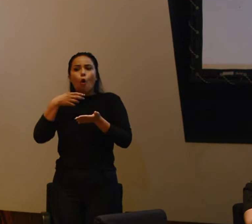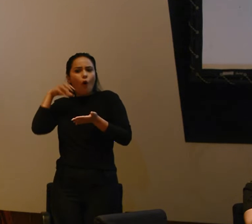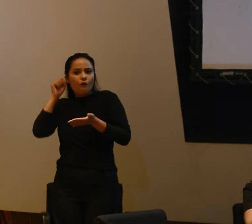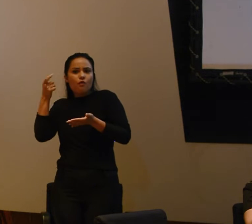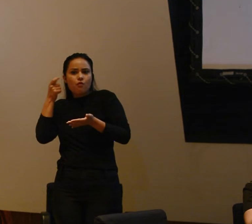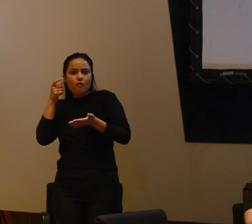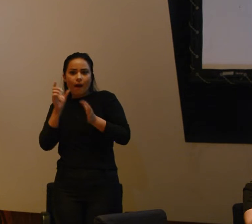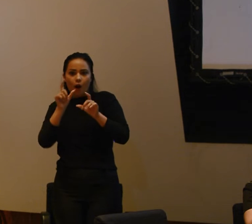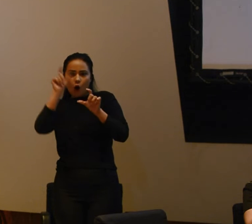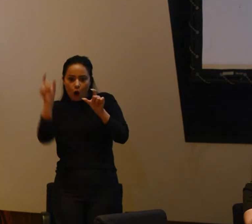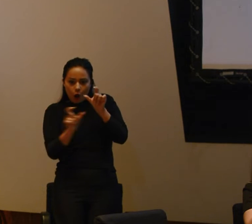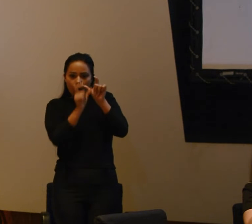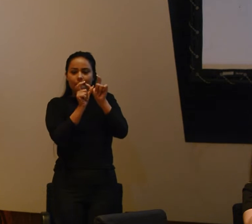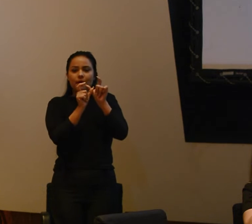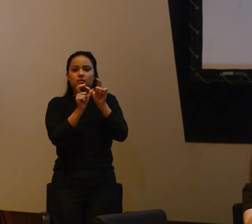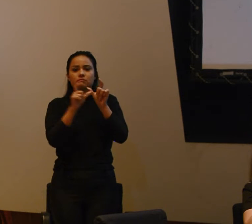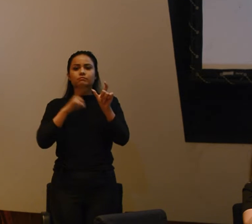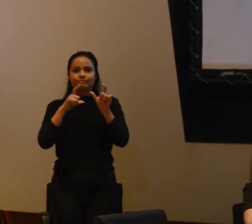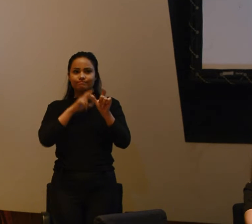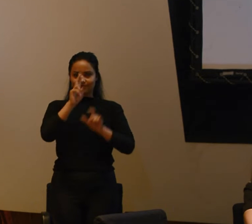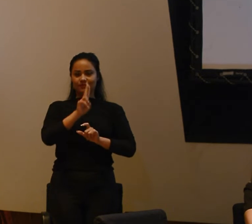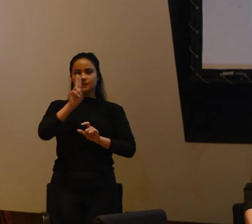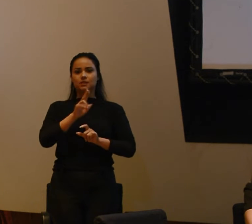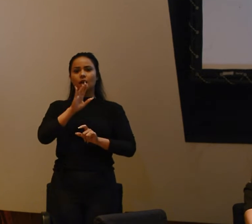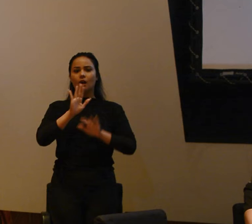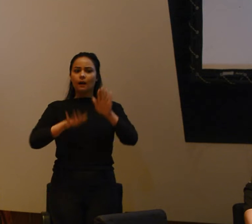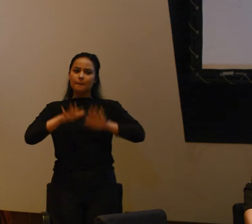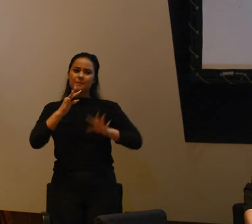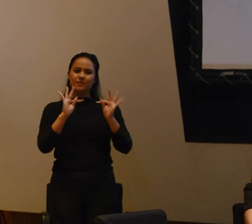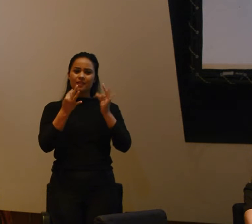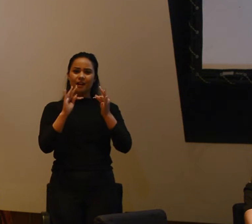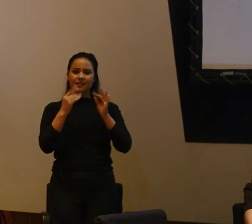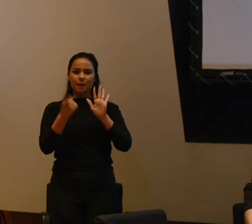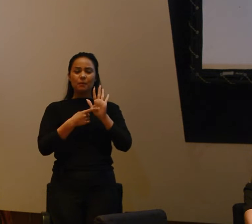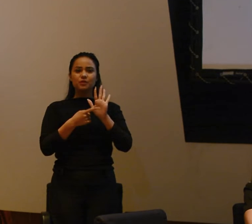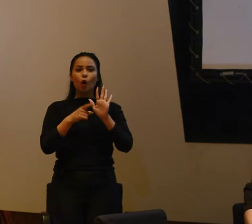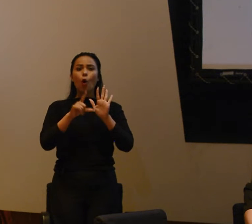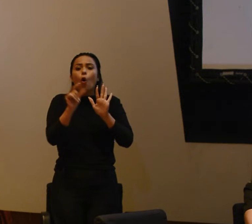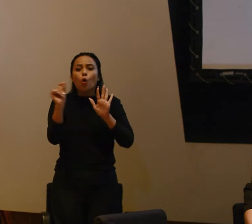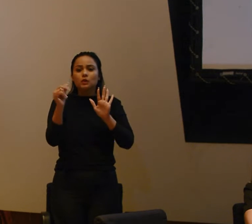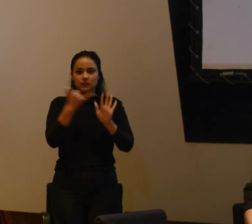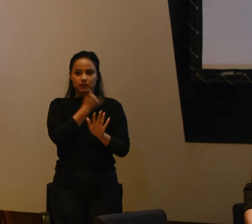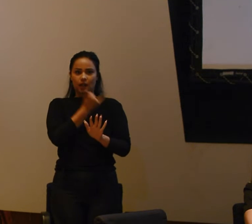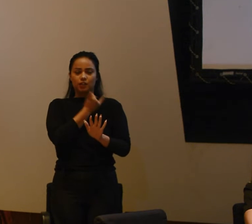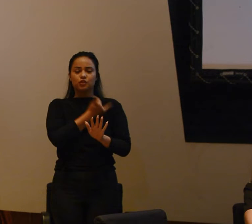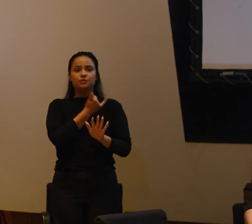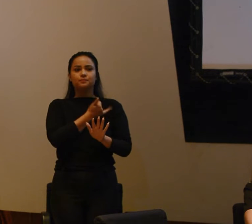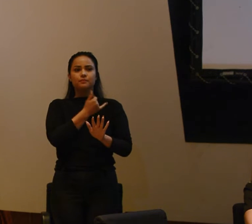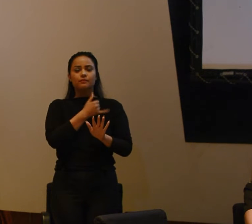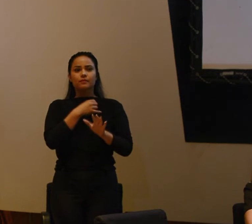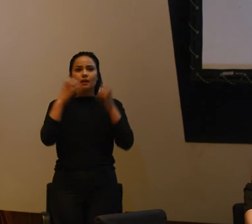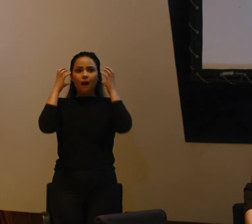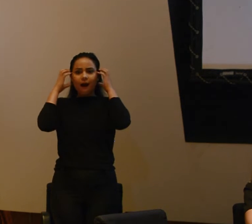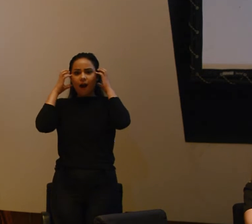encaixa a peça. Acaba que temos que usar algumas técnicas que seriam indicadas para outra faixa etária. Na